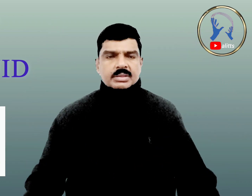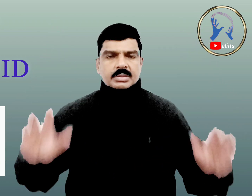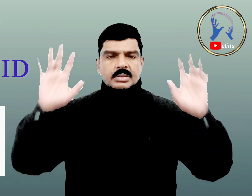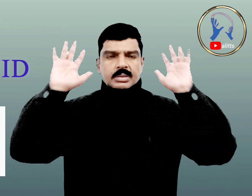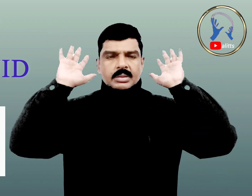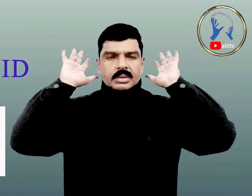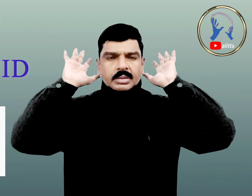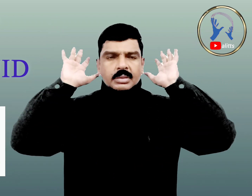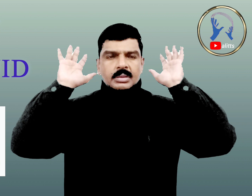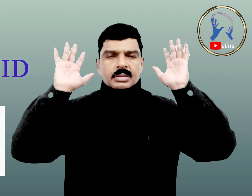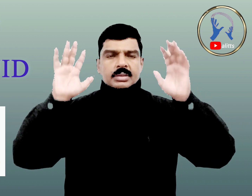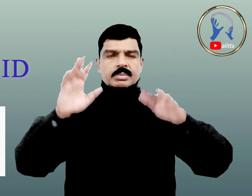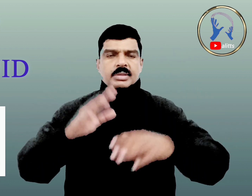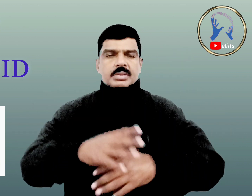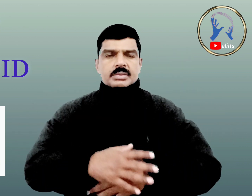مسجد، نماز،